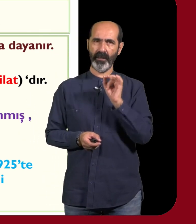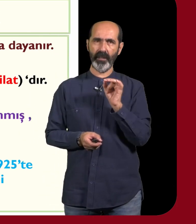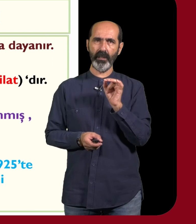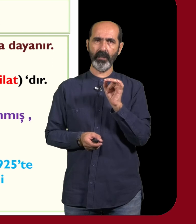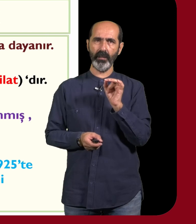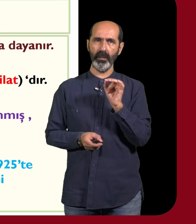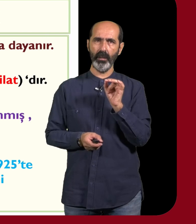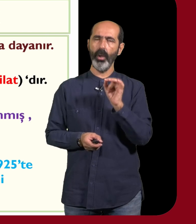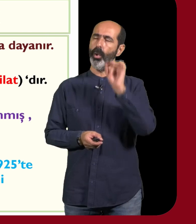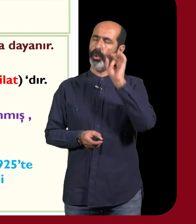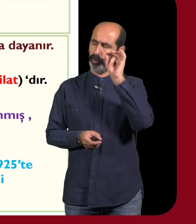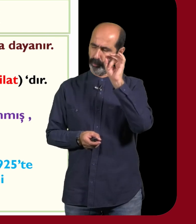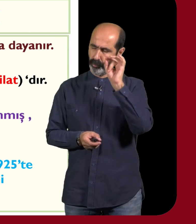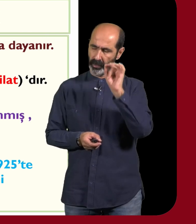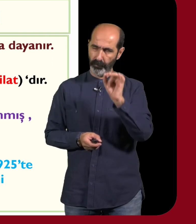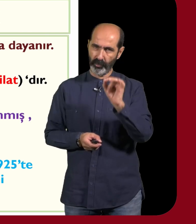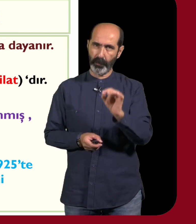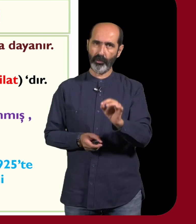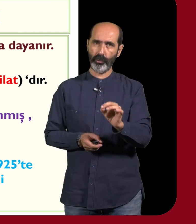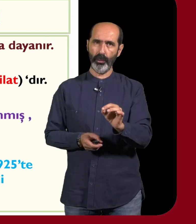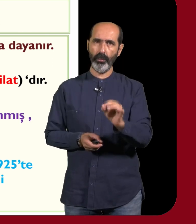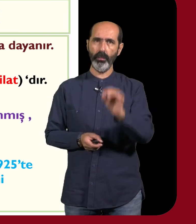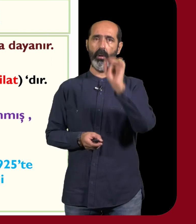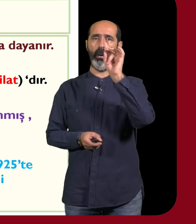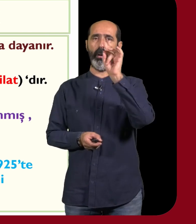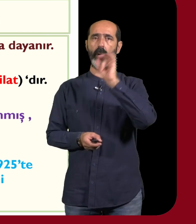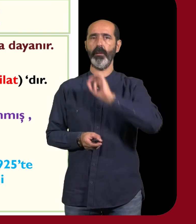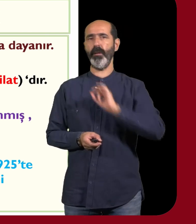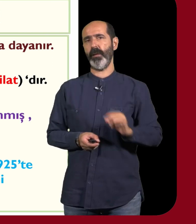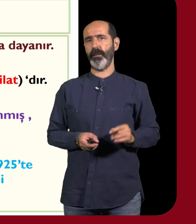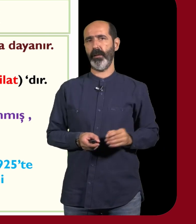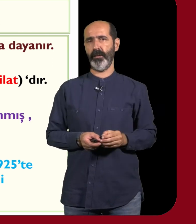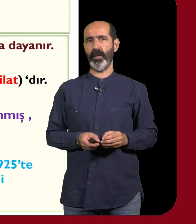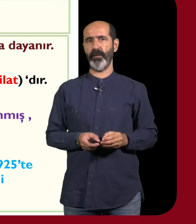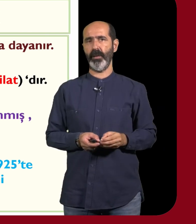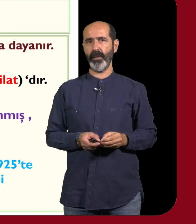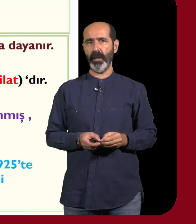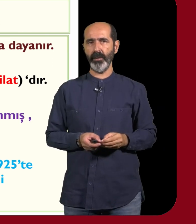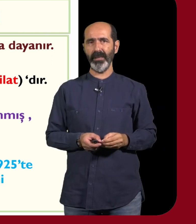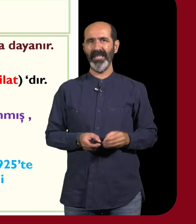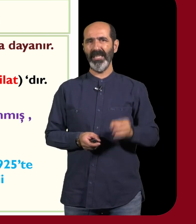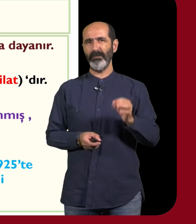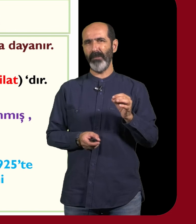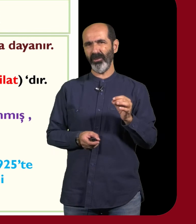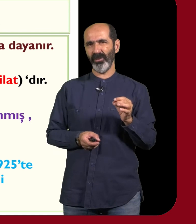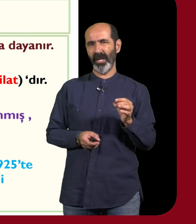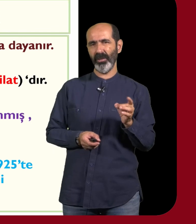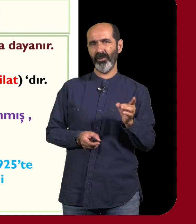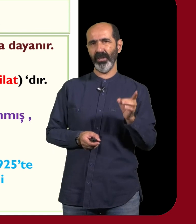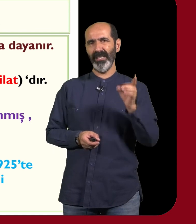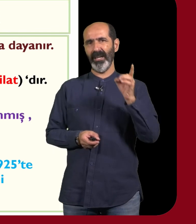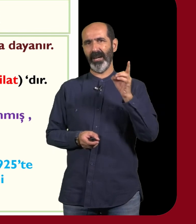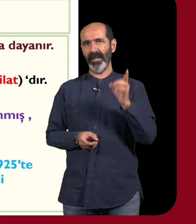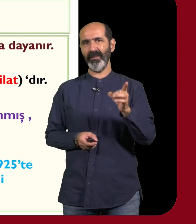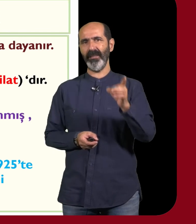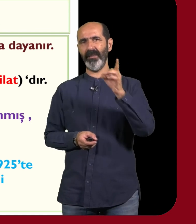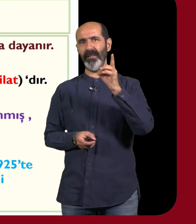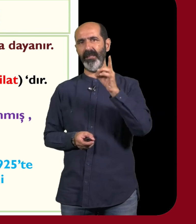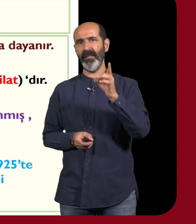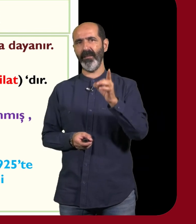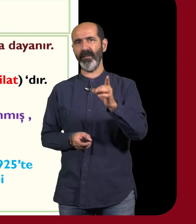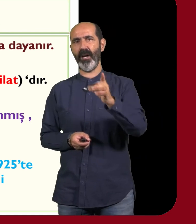yılını esas alır 365gün altı saat esasına dayanır başlangıcı